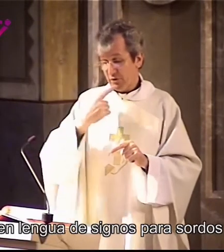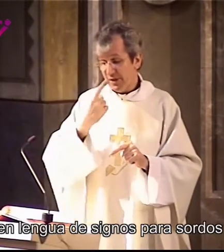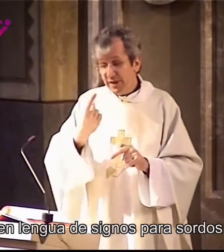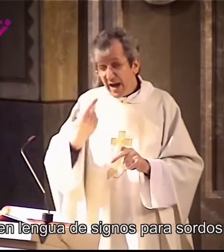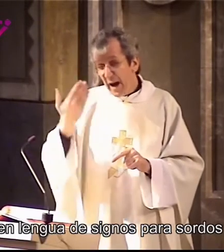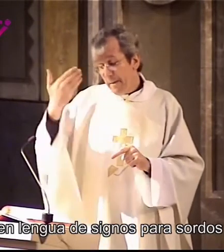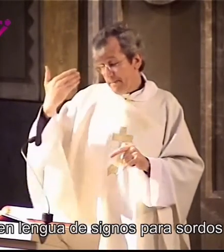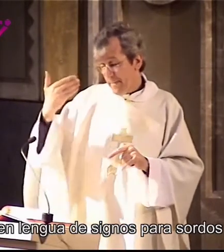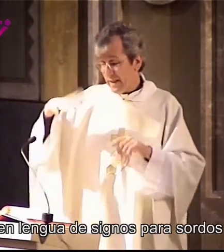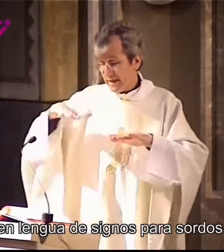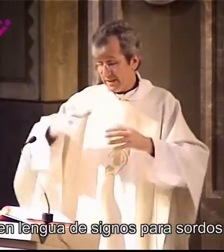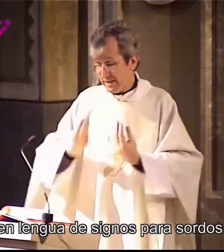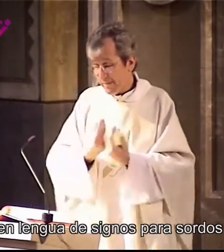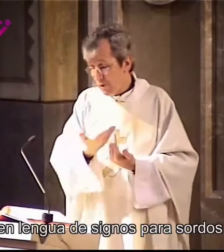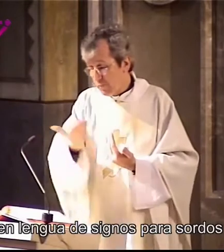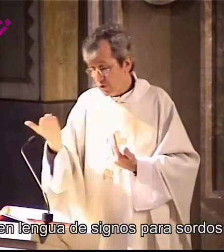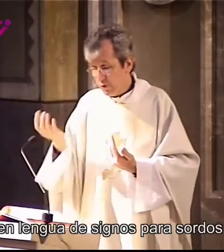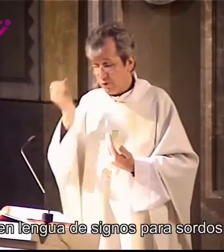decía mientras estaba con vosotros,